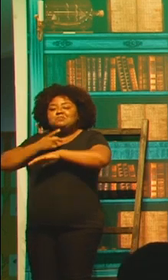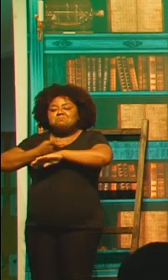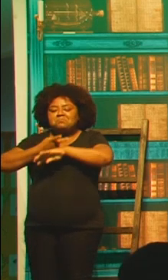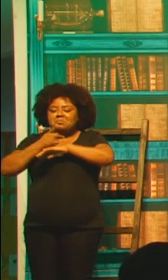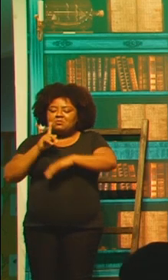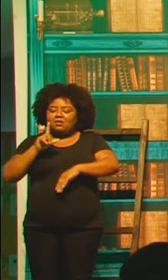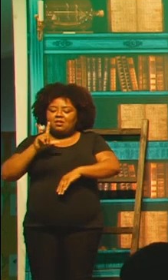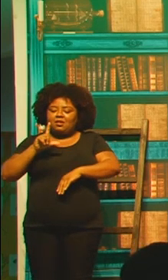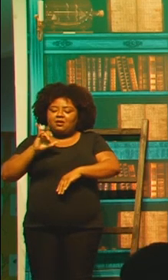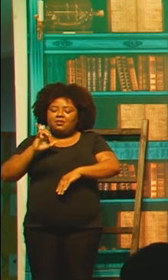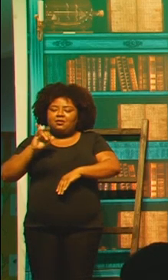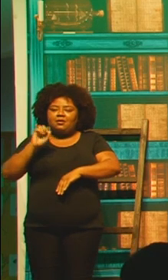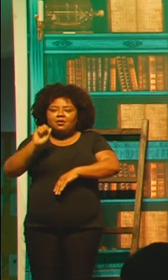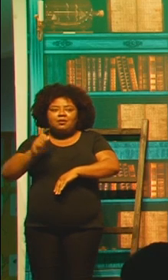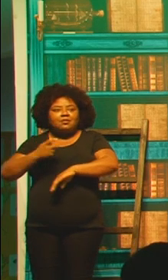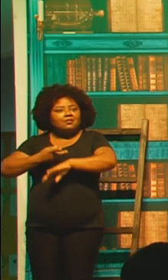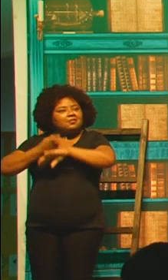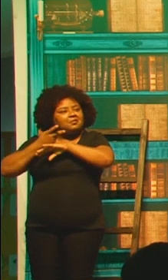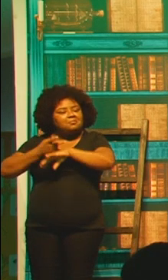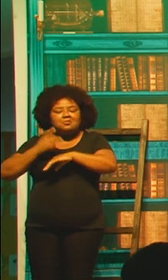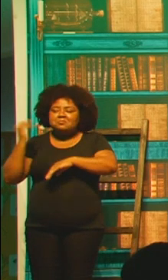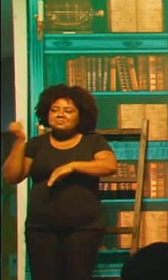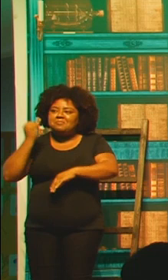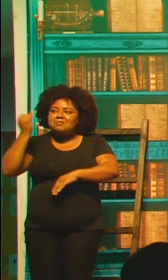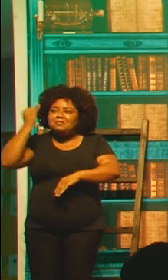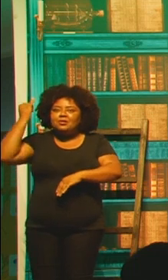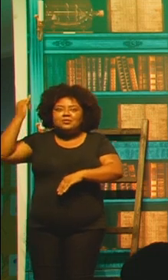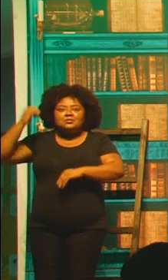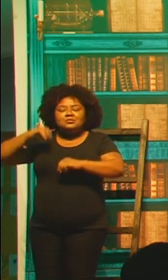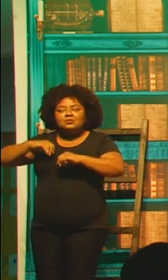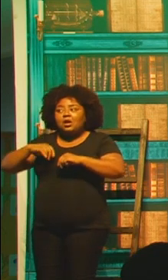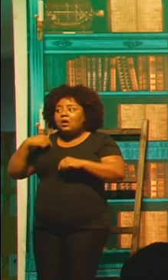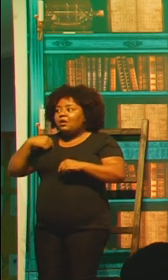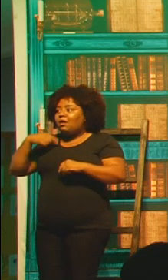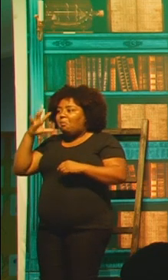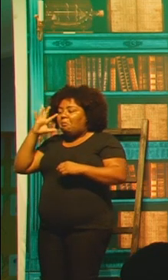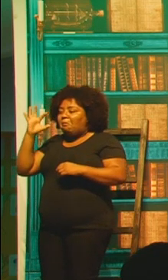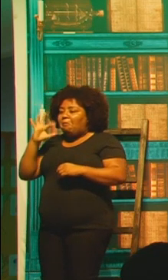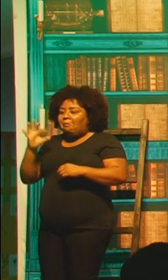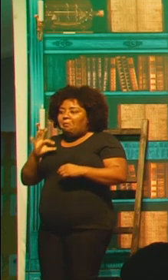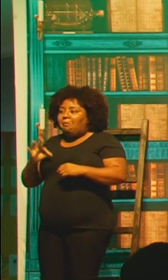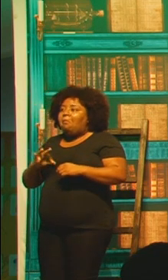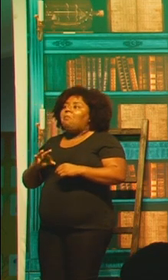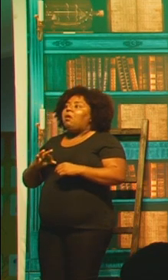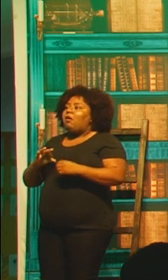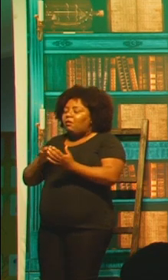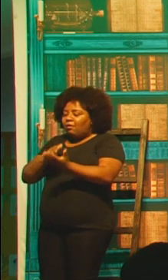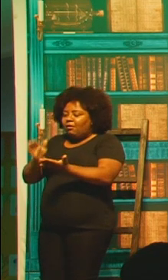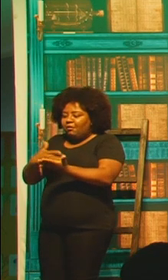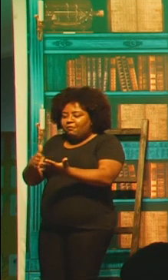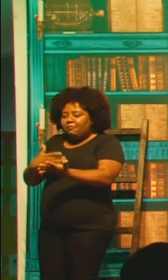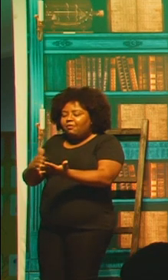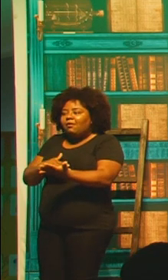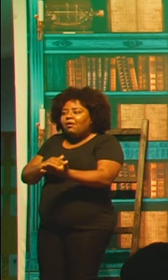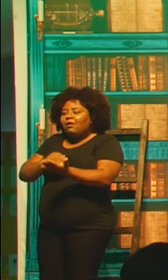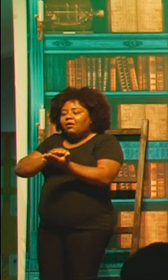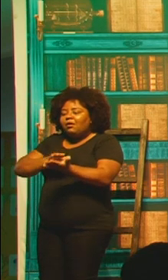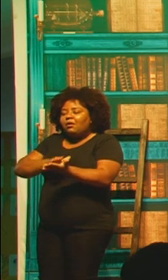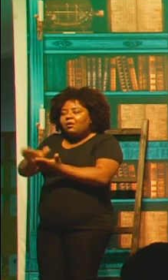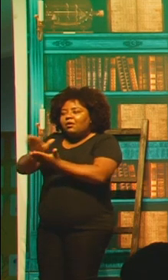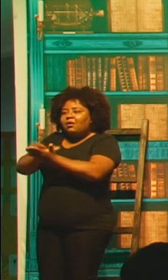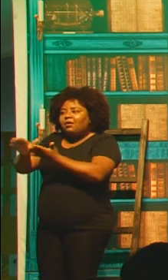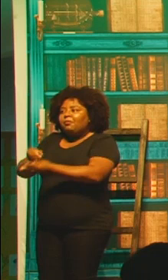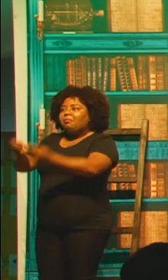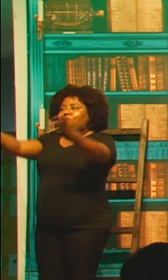de importância, né? E eu só vim ter dimensão dessa importância também quando eu tive o livro publicado e eu tive que falar